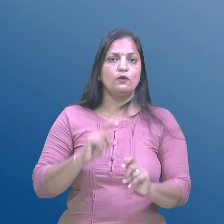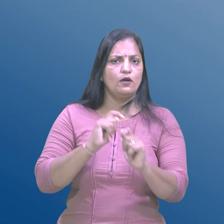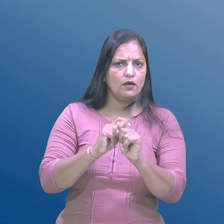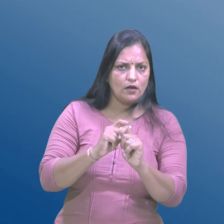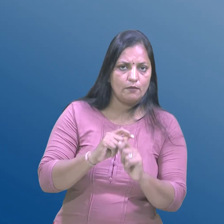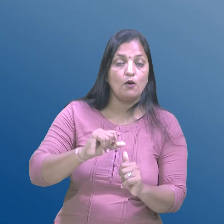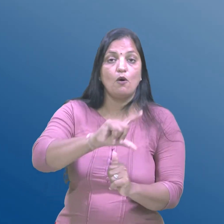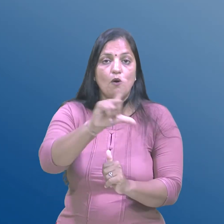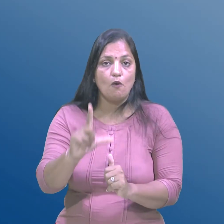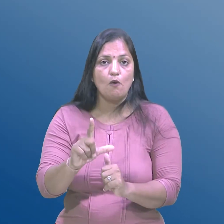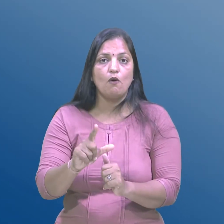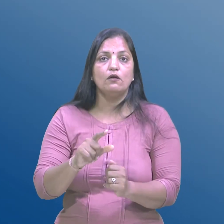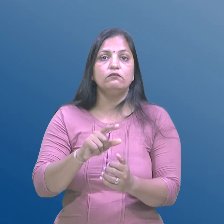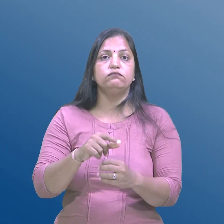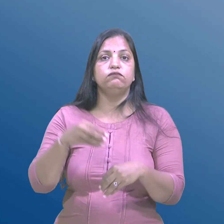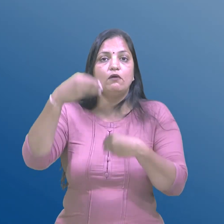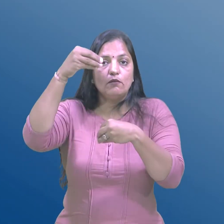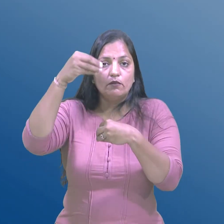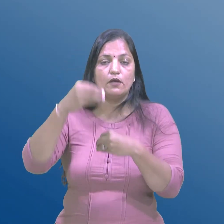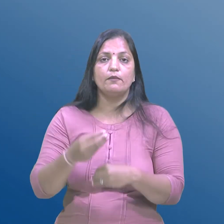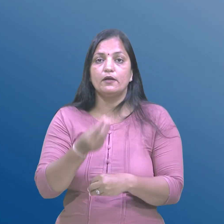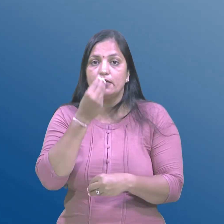તમામ સાહિત્ય તેઓ સરળતાથી સમજી શકે